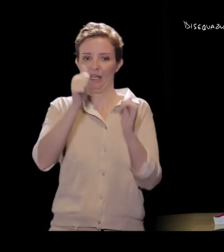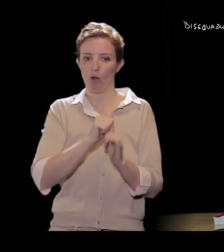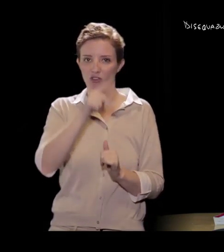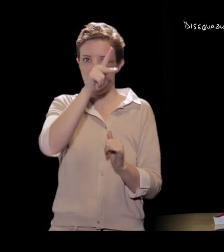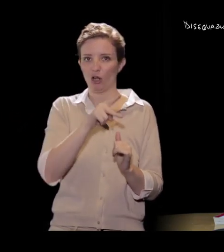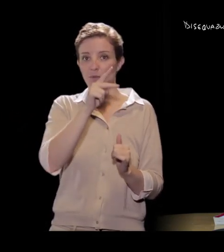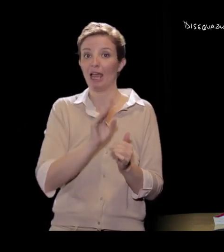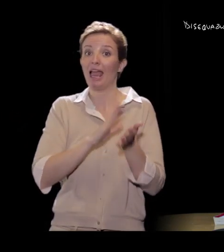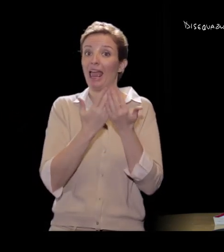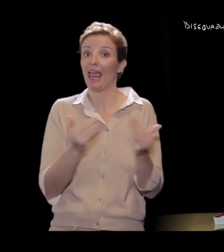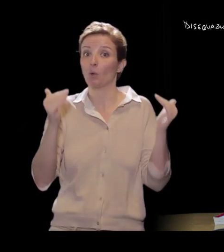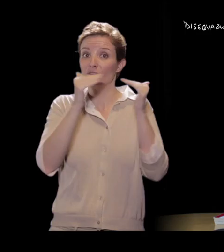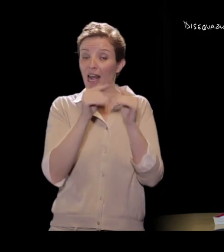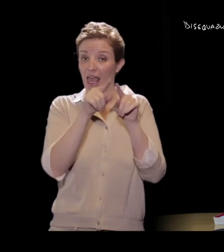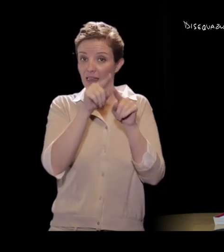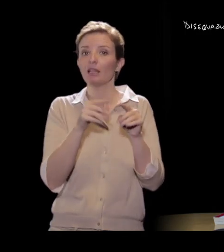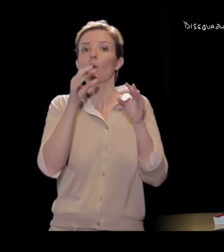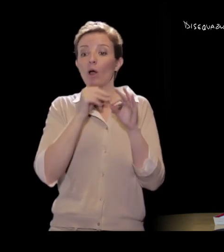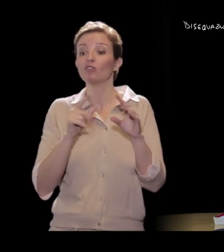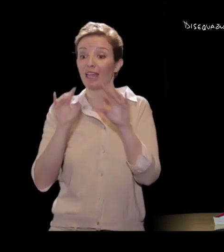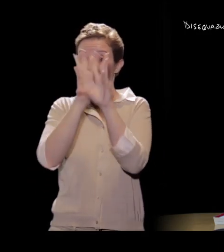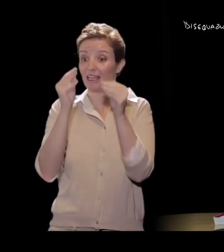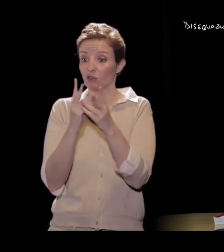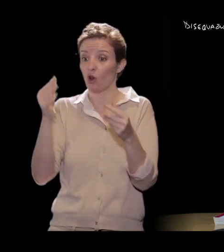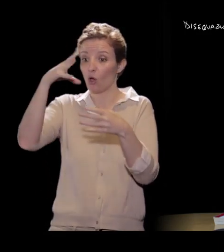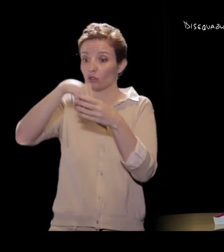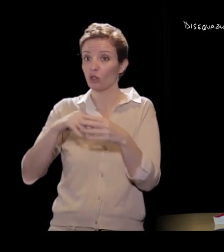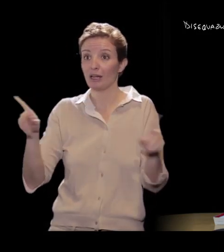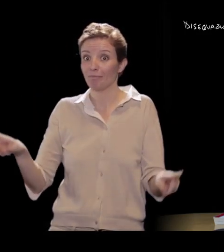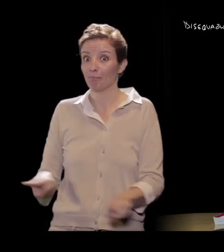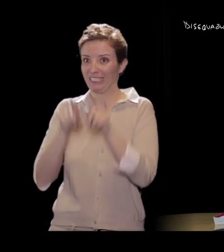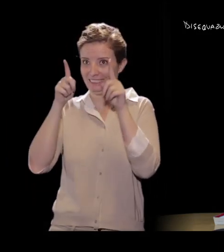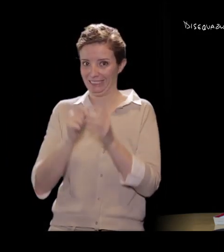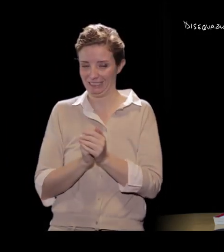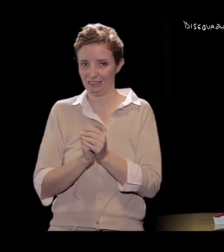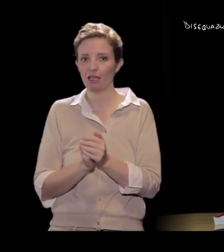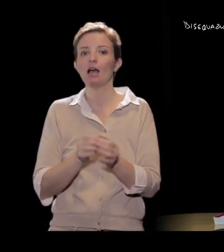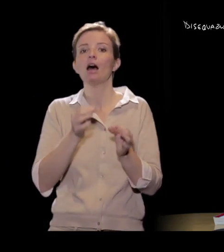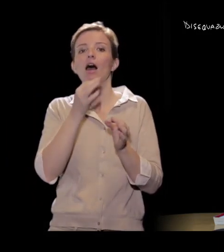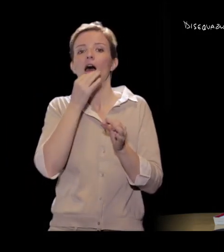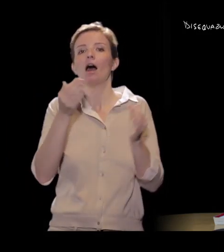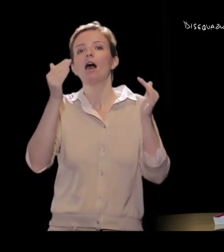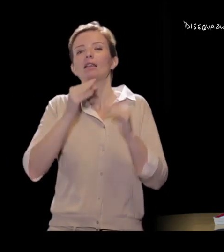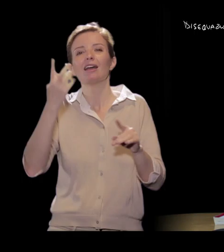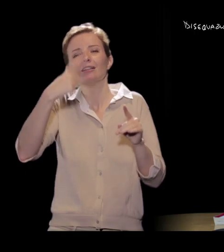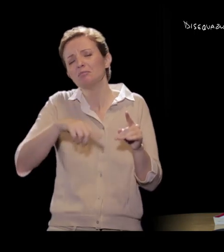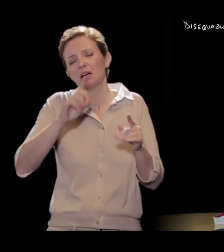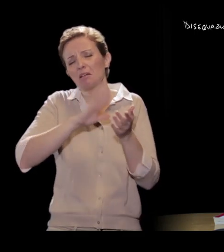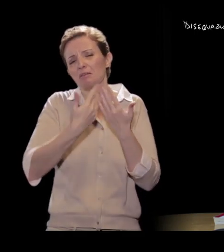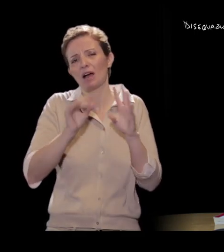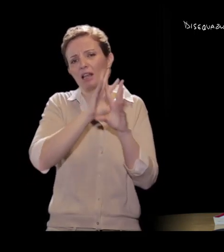quando hanno lo stesso identico insieme delle soluzioni poi valgono i due principi che abbiamo già visto che le